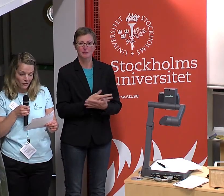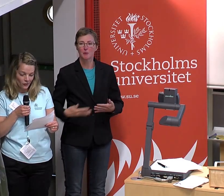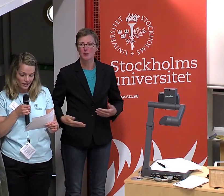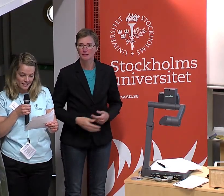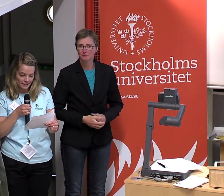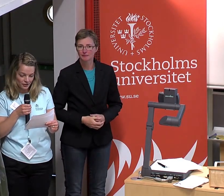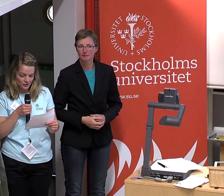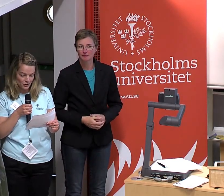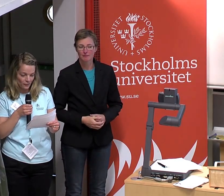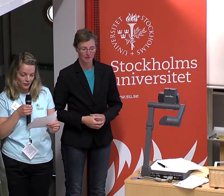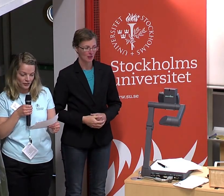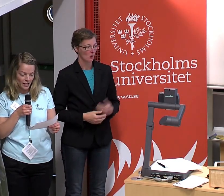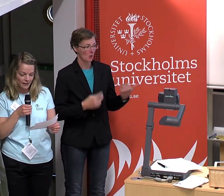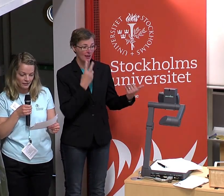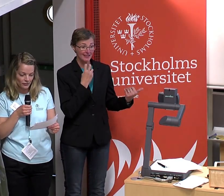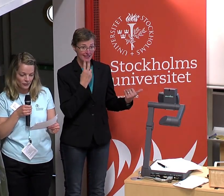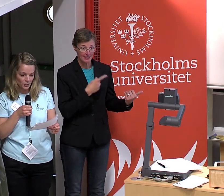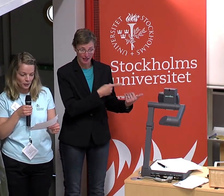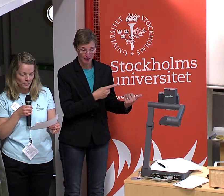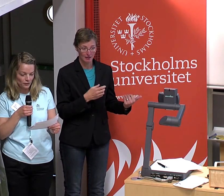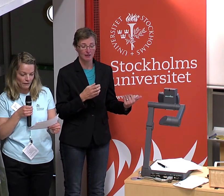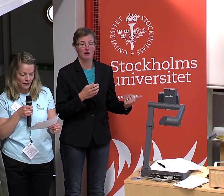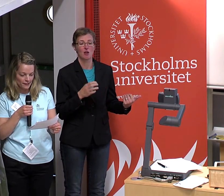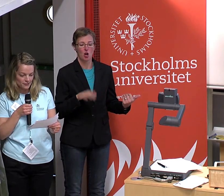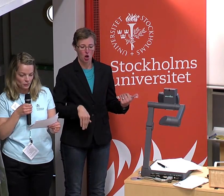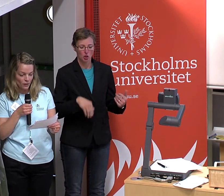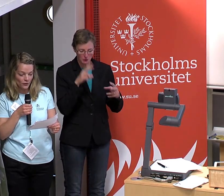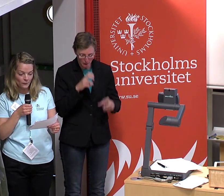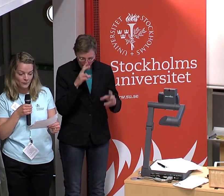Och Christer Schönström har studerat hur en grupp döva skolbarn